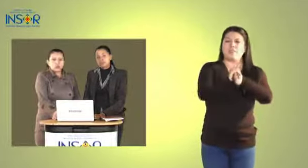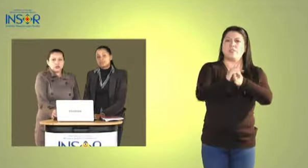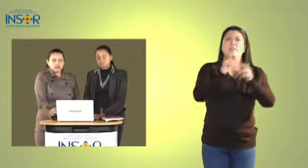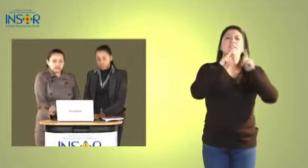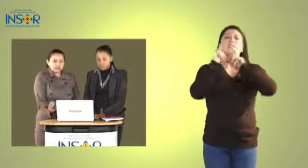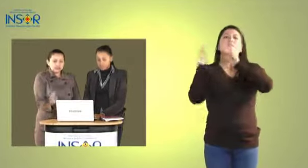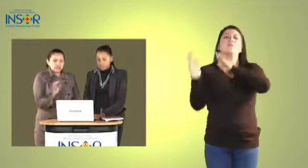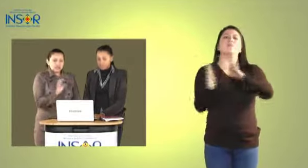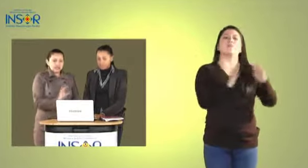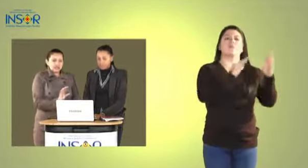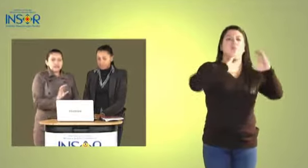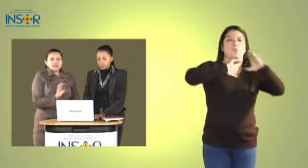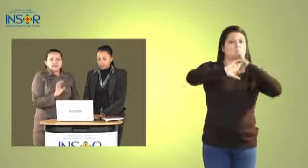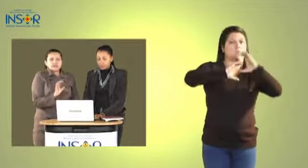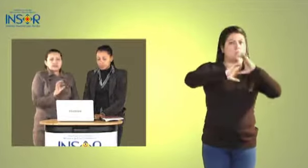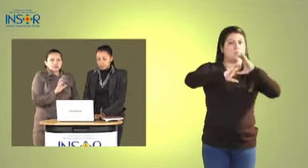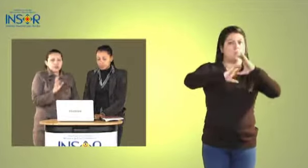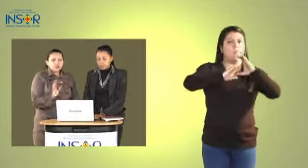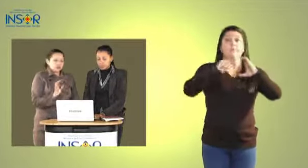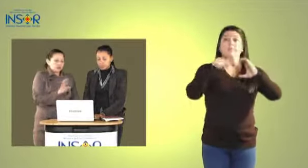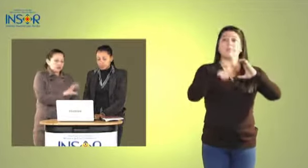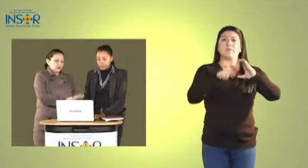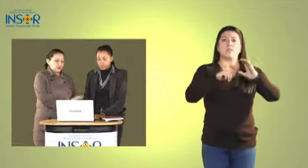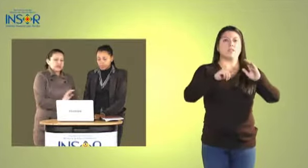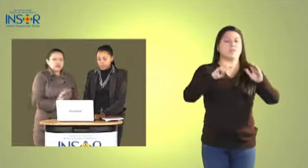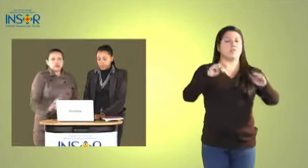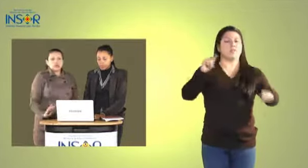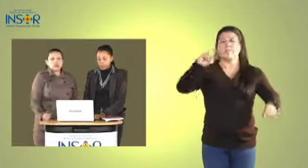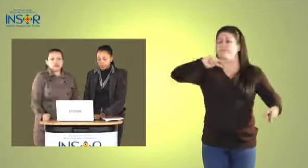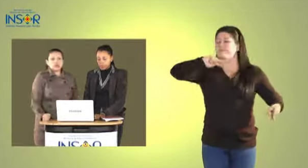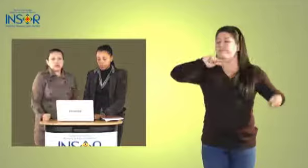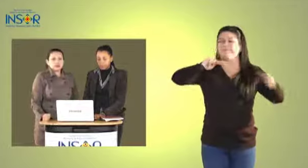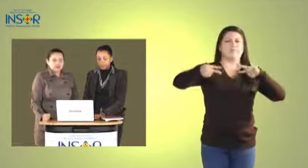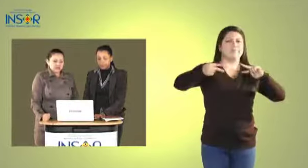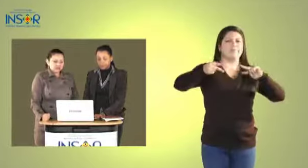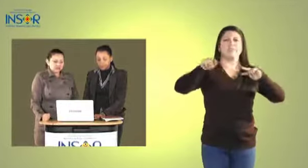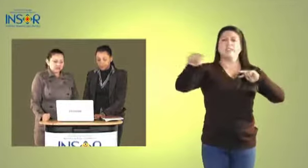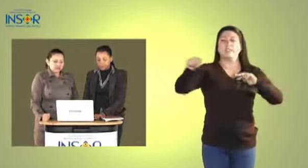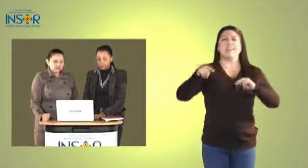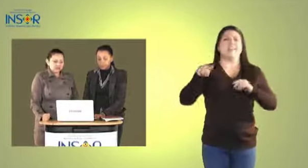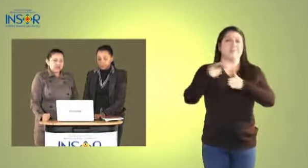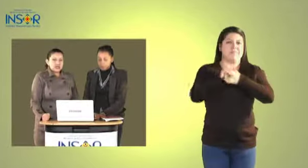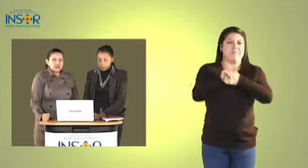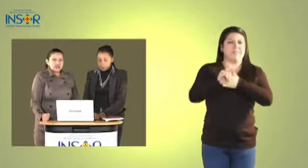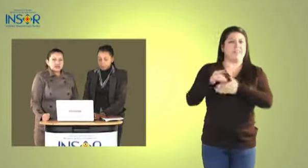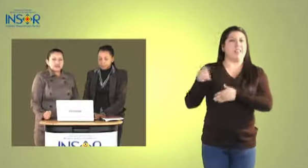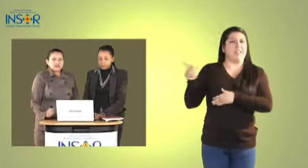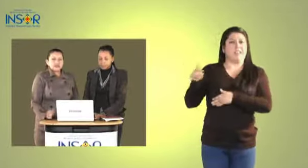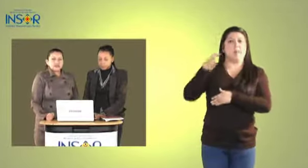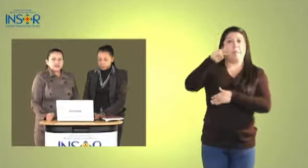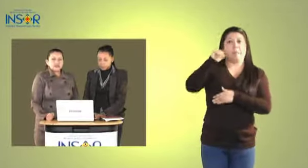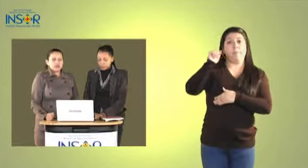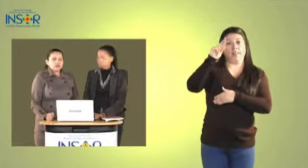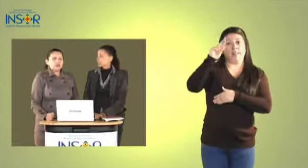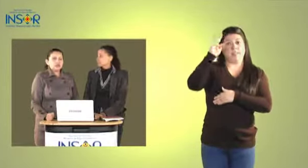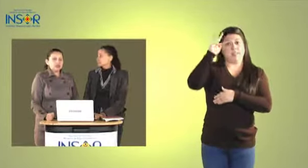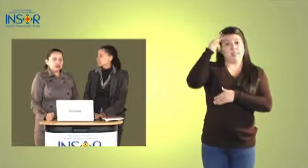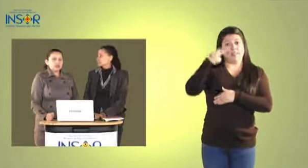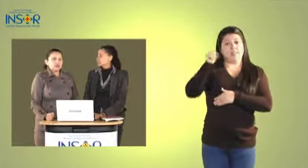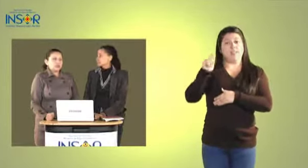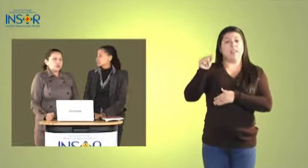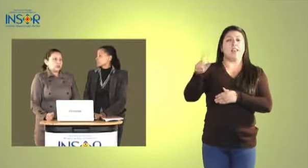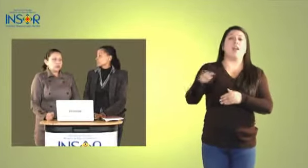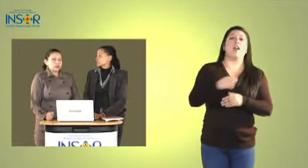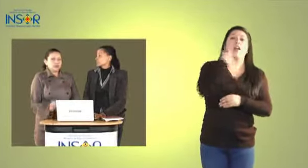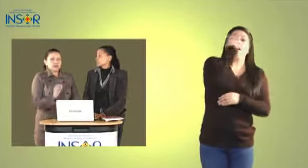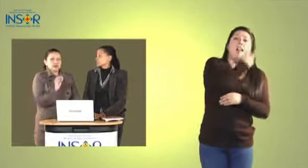discursivo comunicativo, que es todo lo contrario de lo que se hace con los métodos que acaba de mencionar Marta, de fonético y